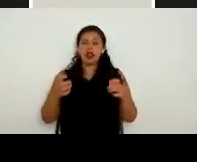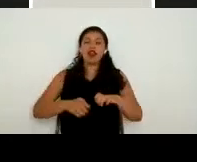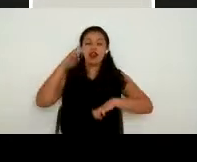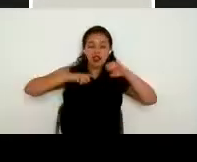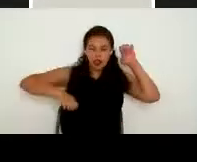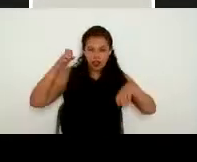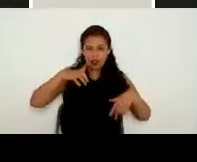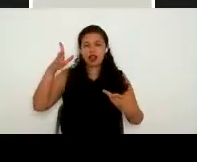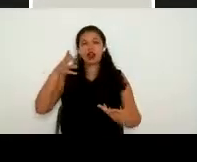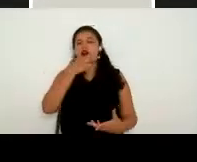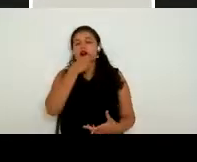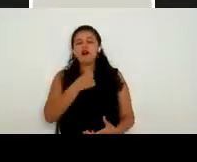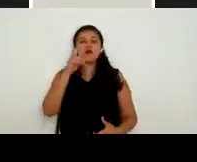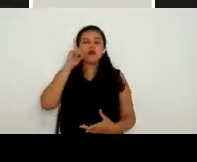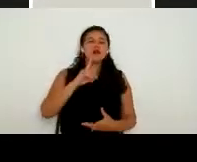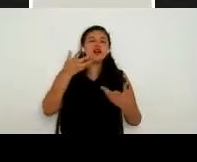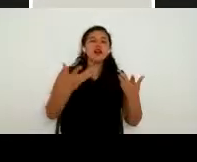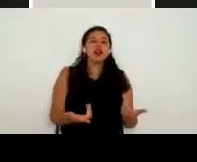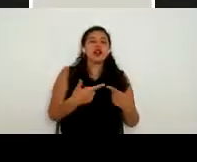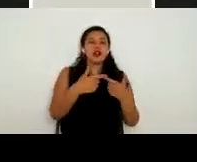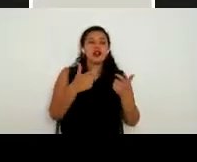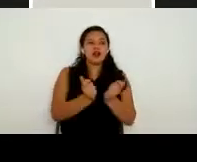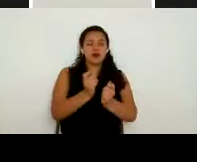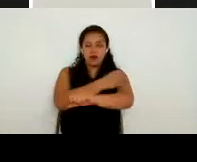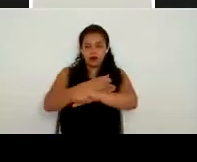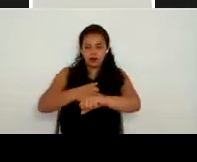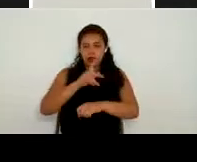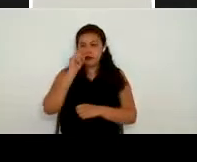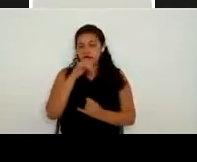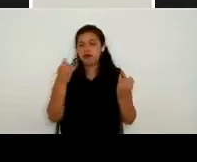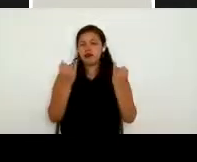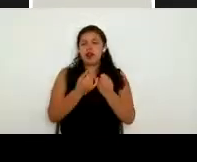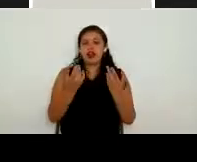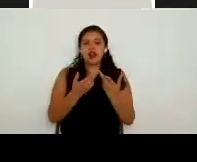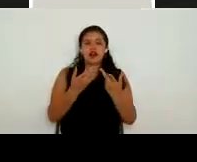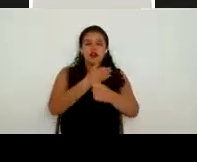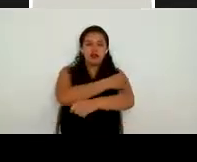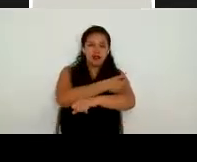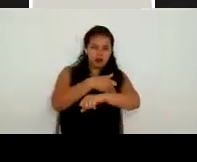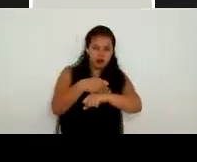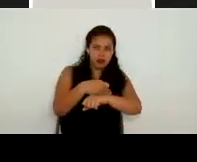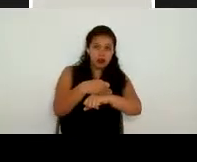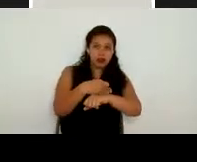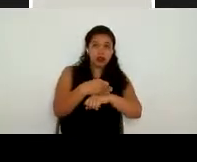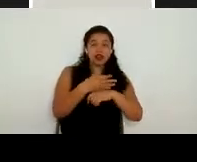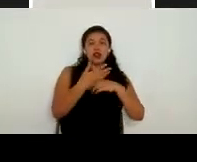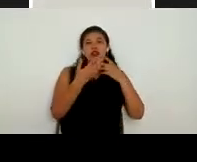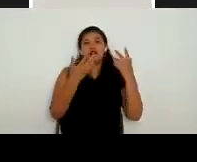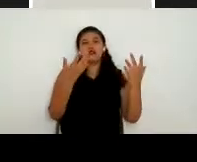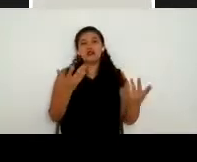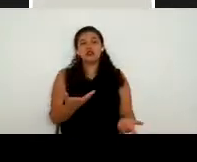del grupo familiar porque bueno pues no es lo mismo una familia nuclear una familia monoparental